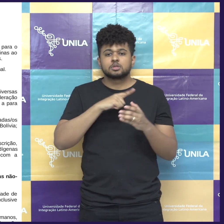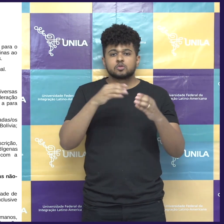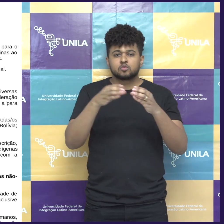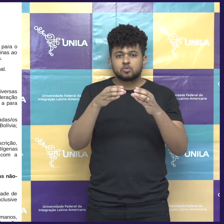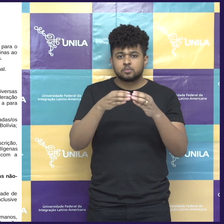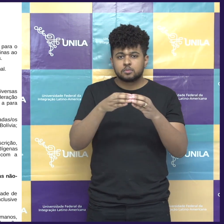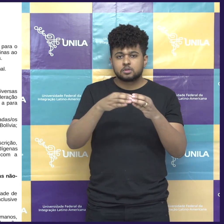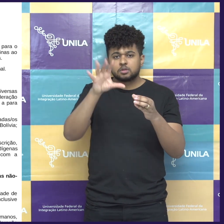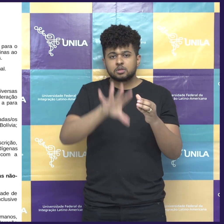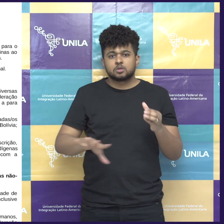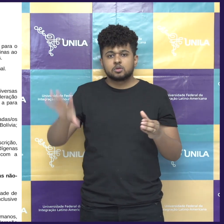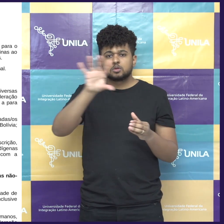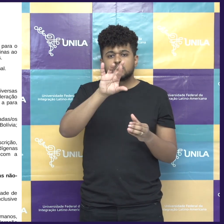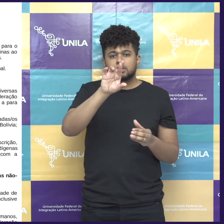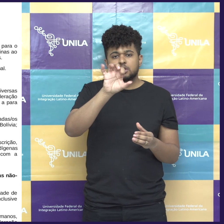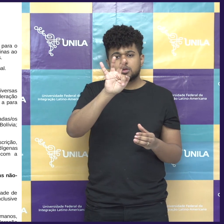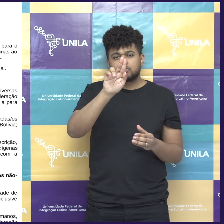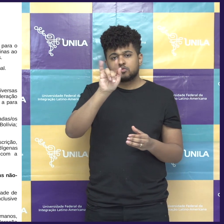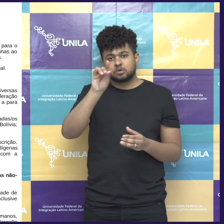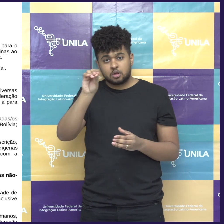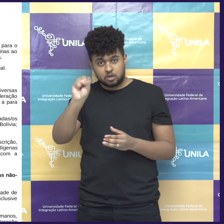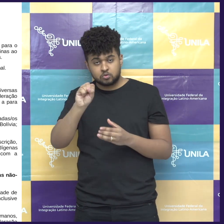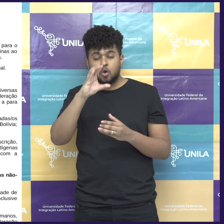para Refugiados, CONARE,